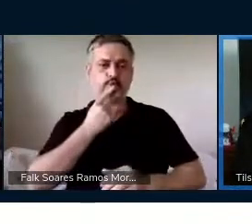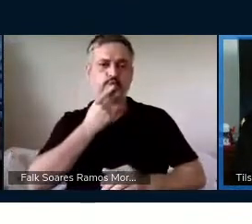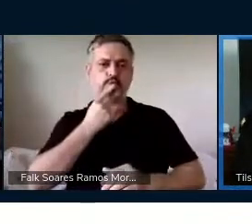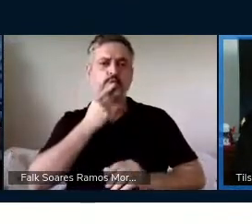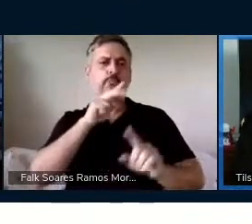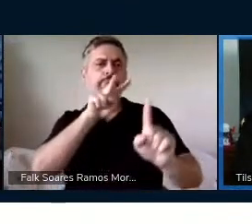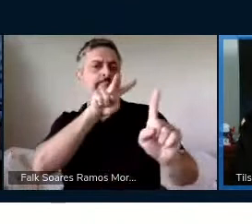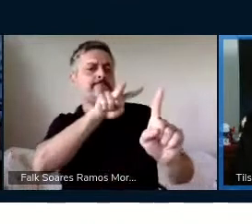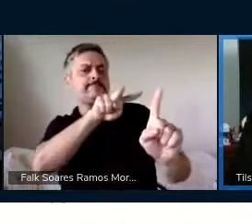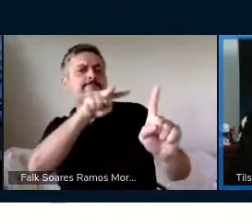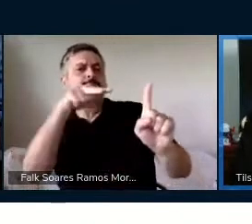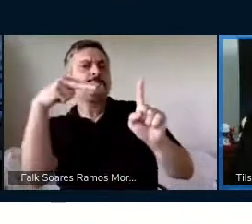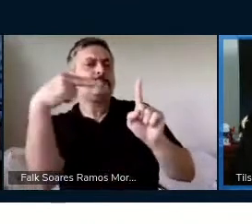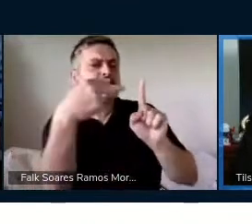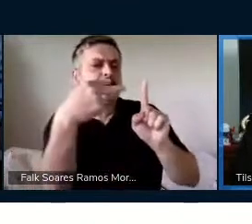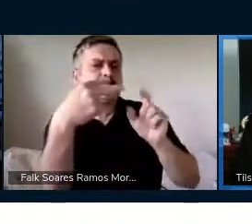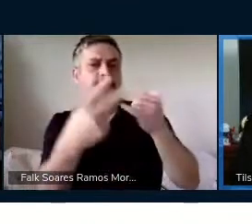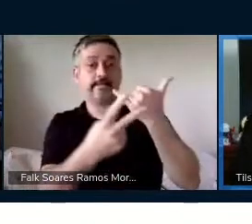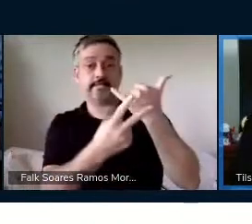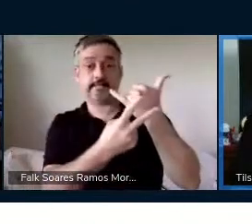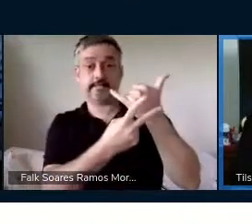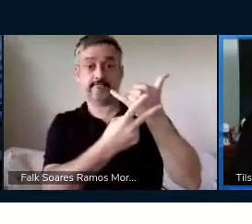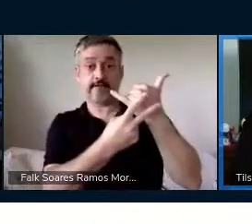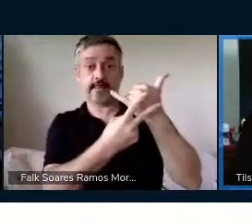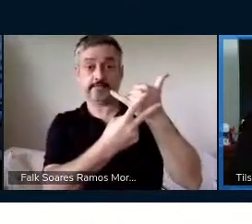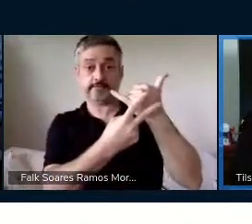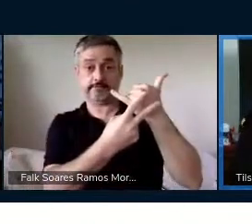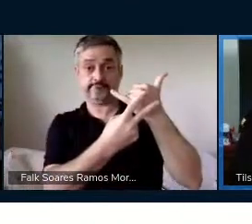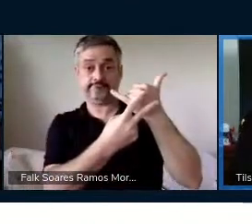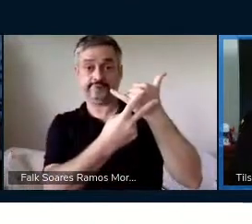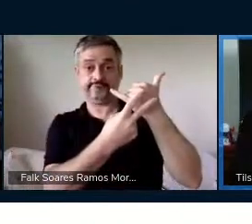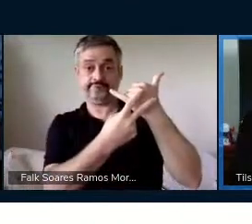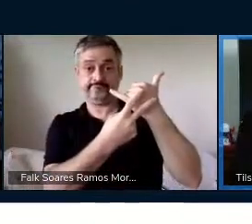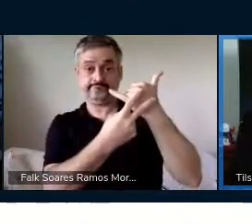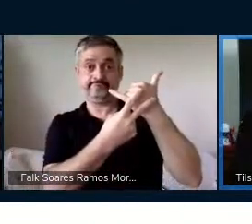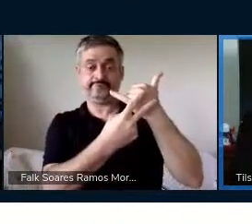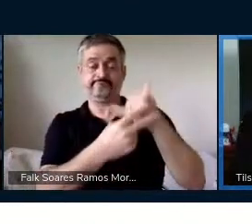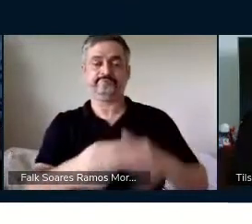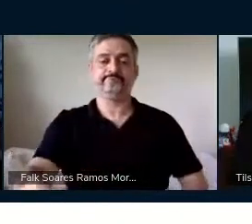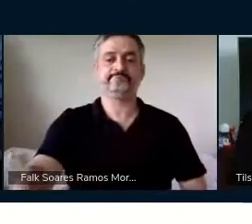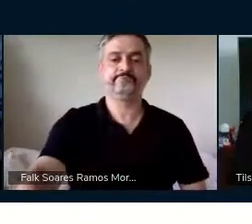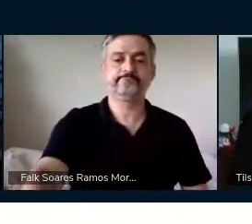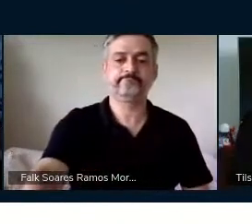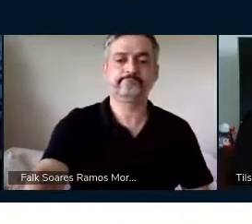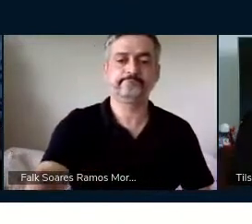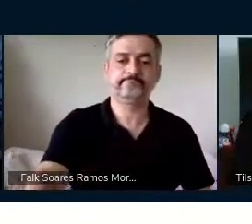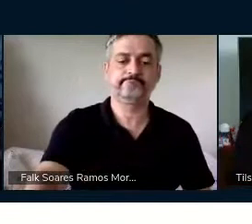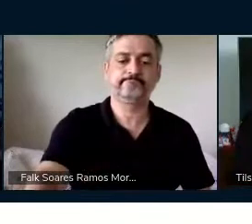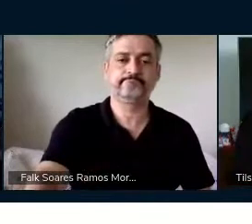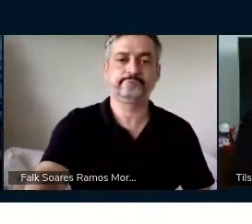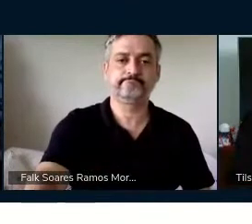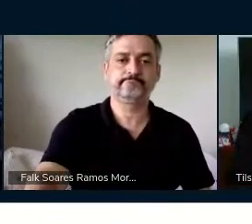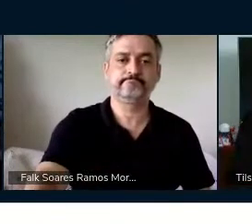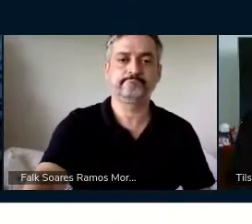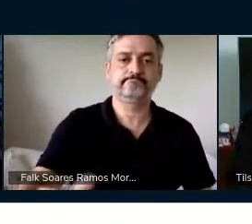como L2 para surdos, sob a perspectiva da valência verbal.